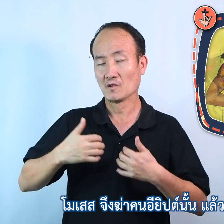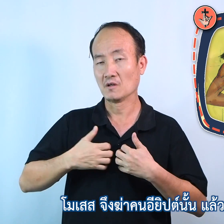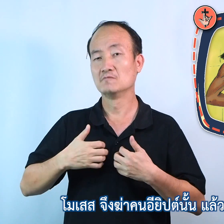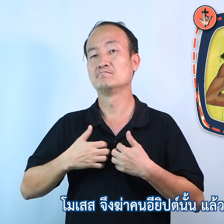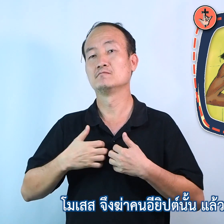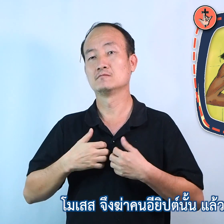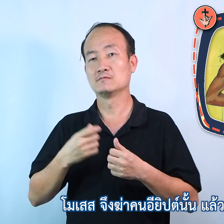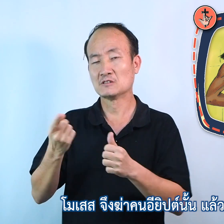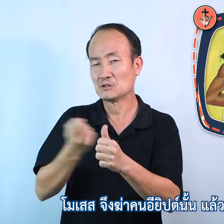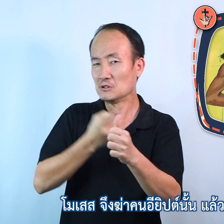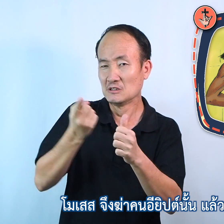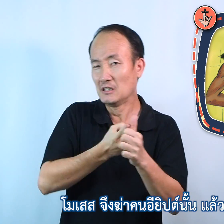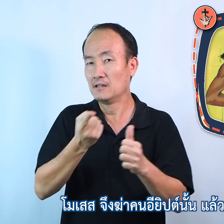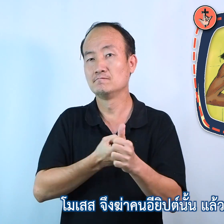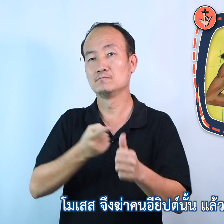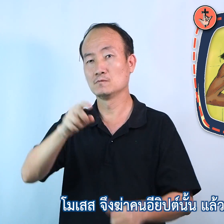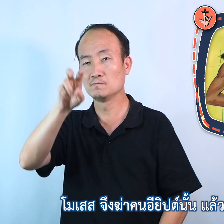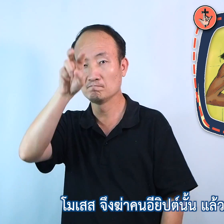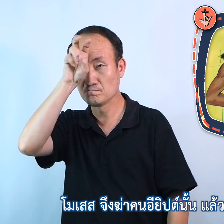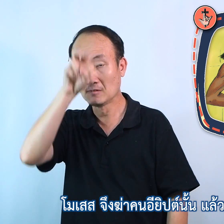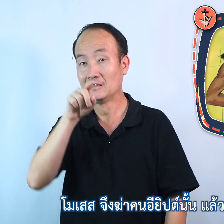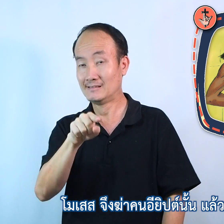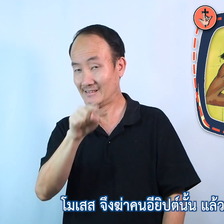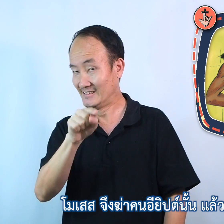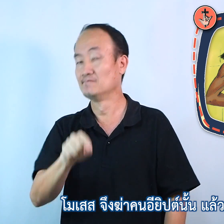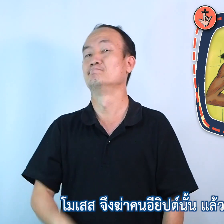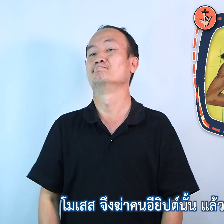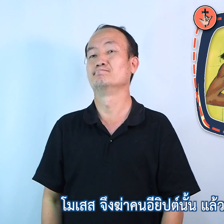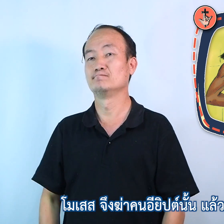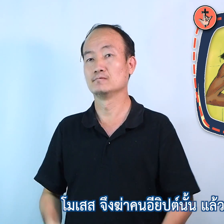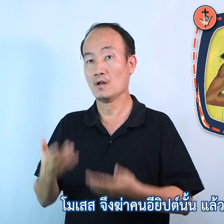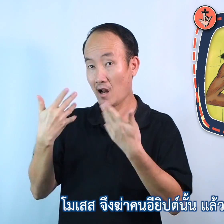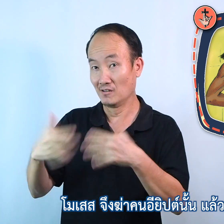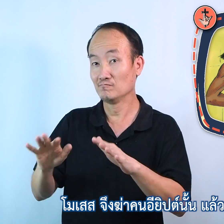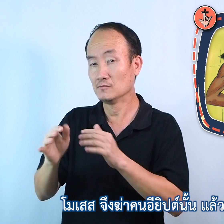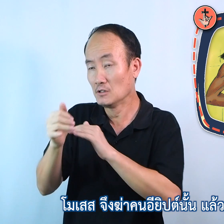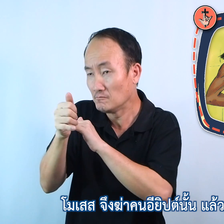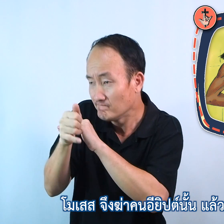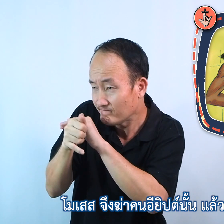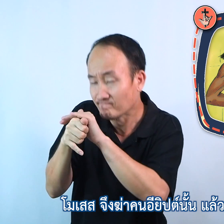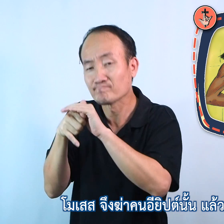โมเสสจึงฆ่าคนอียิปต์นั้นแล้วซ่อนศพไว้ในทราย